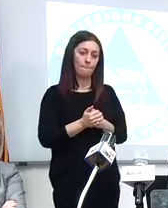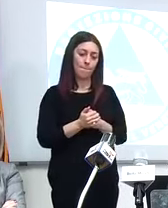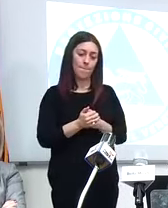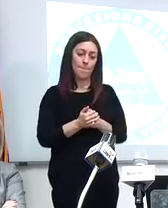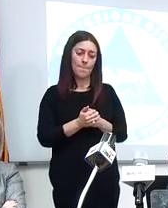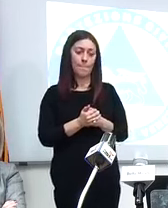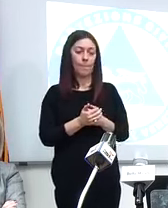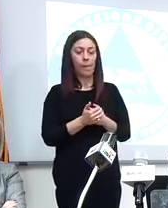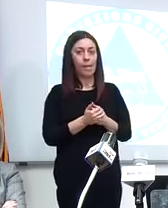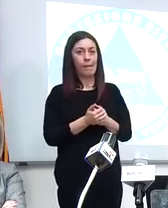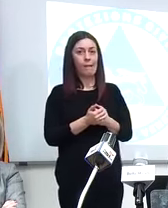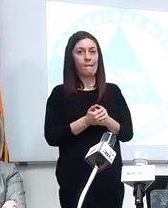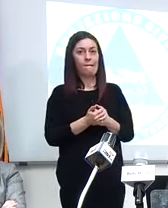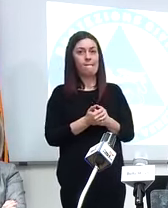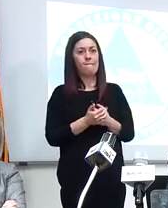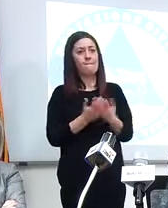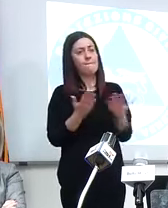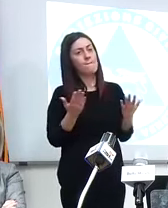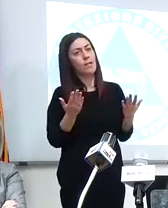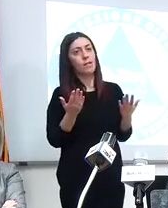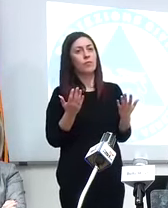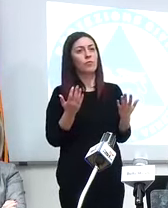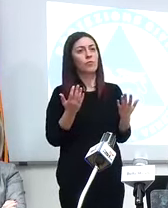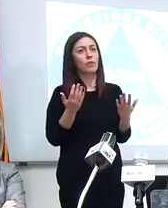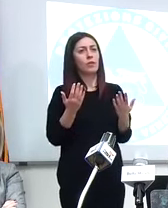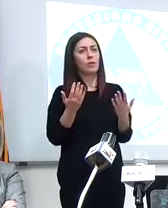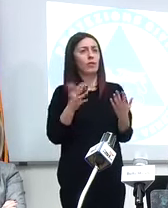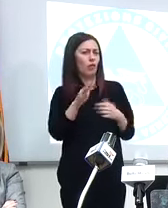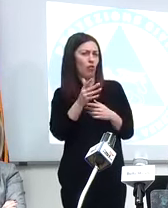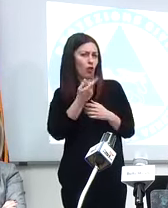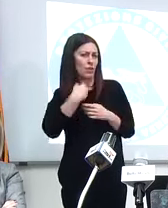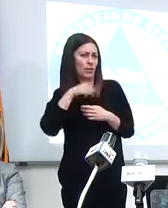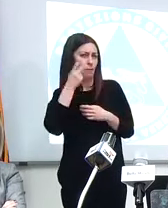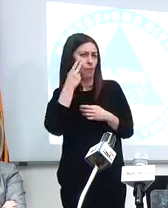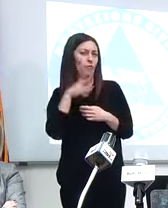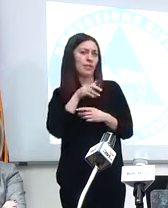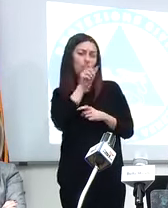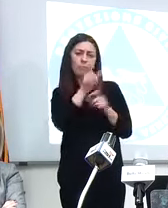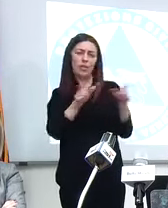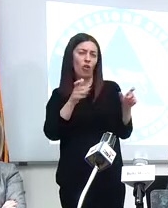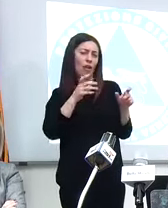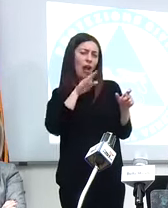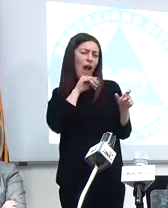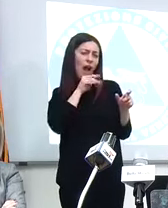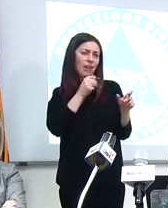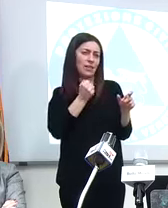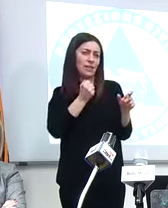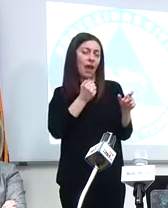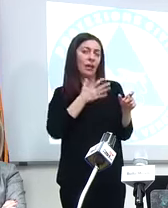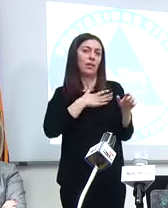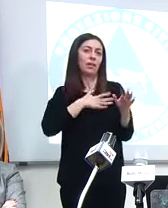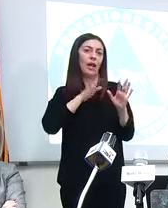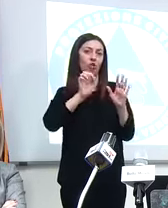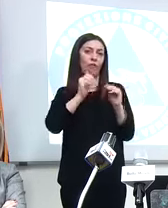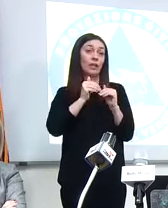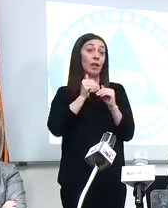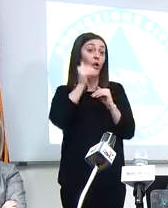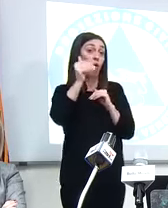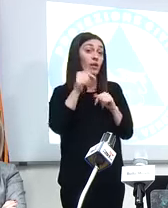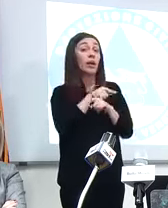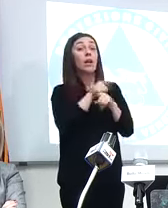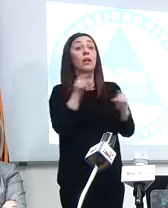forse abbiamo visto anche che le persone molto anziane, cioè parliamo degli over 90, hanno avuto paradossalmente